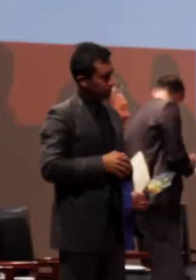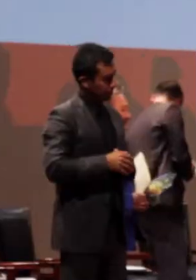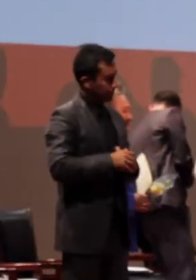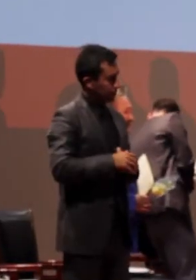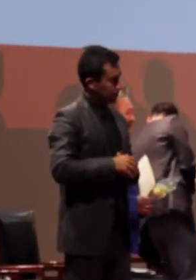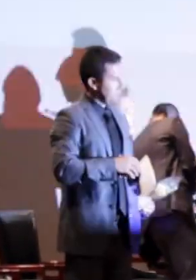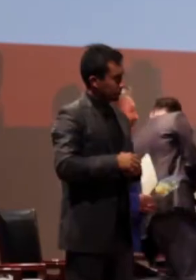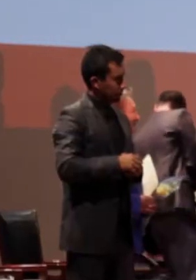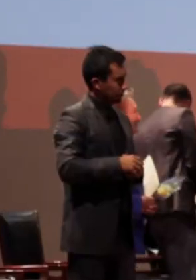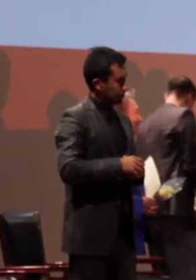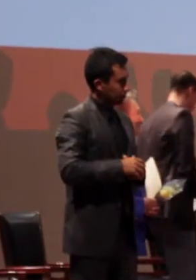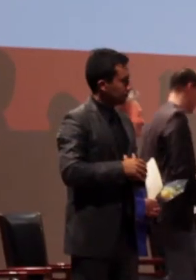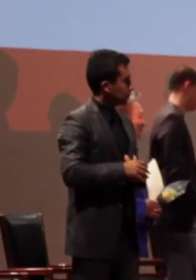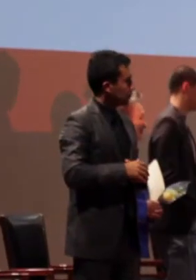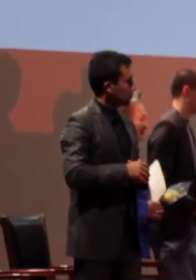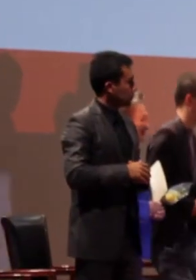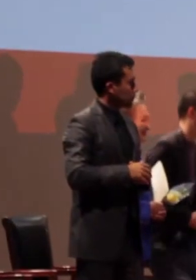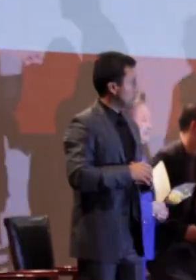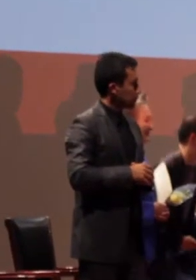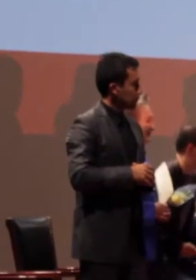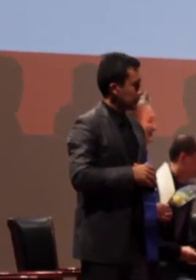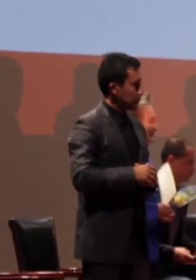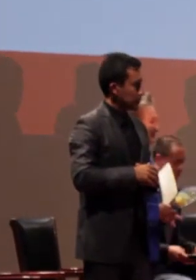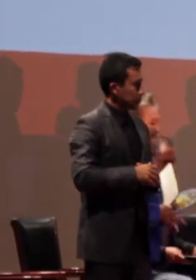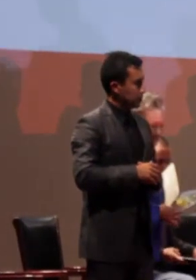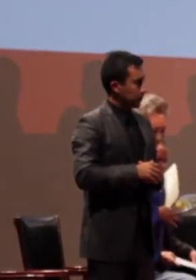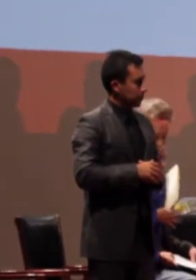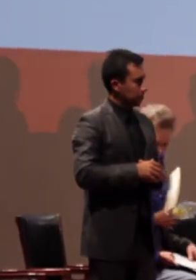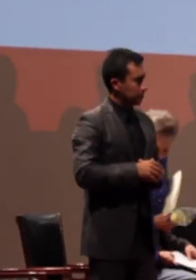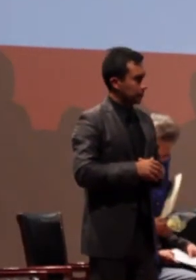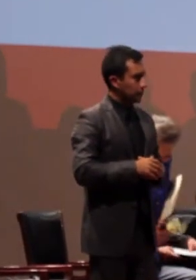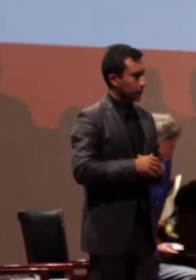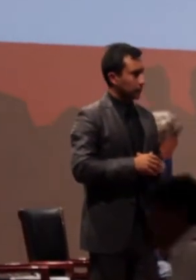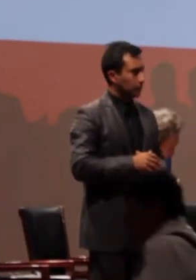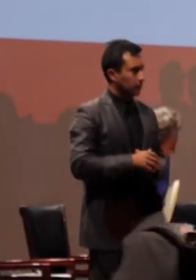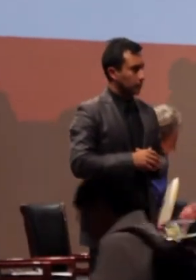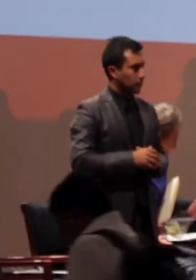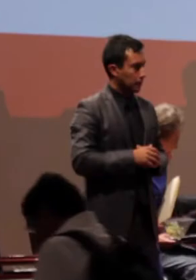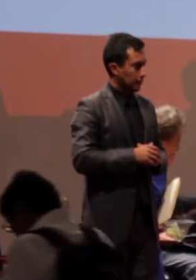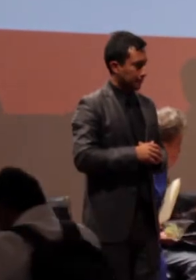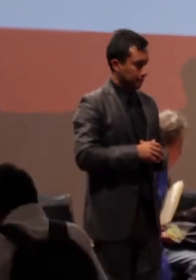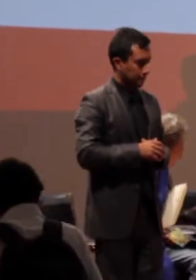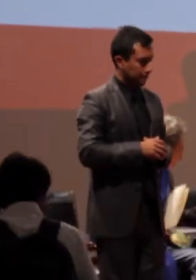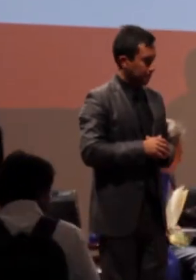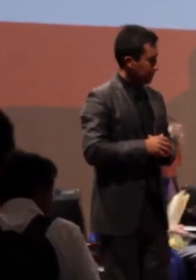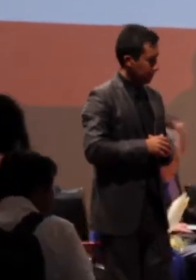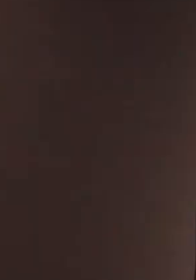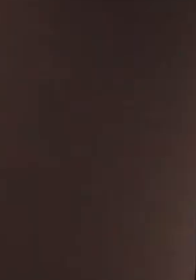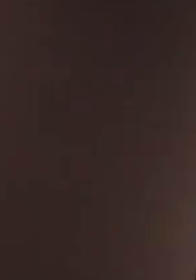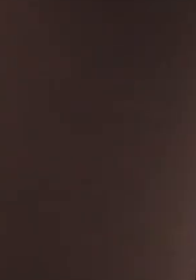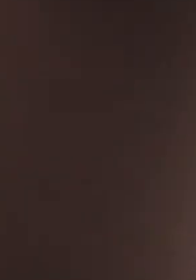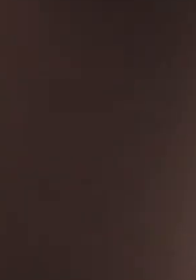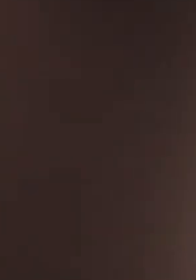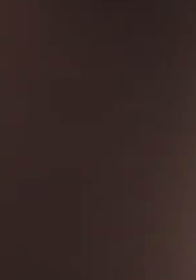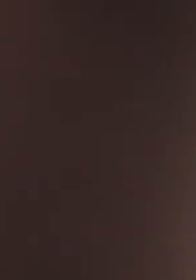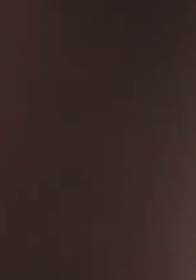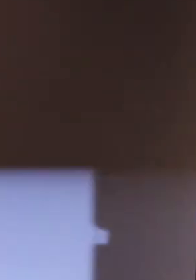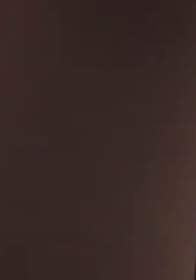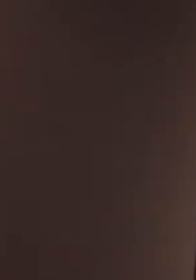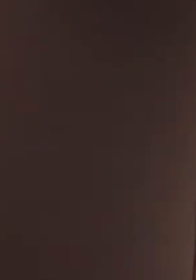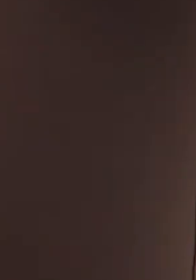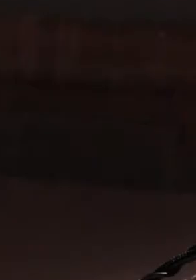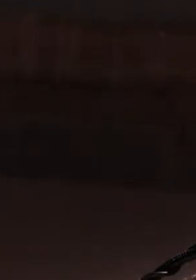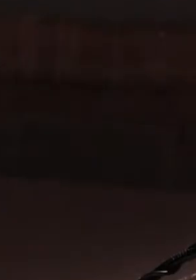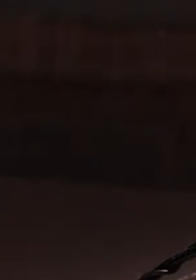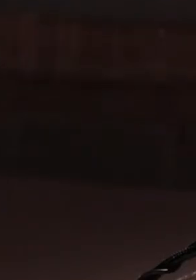ACNUR, por haber brindado protección desde 1982 a las personas refugiadas que llegan a México. CONAPRED reconoció que